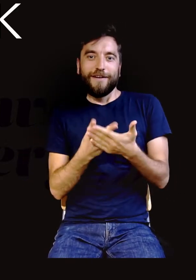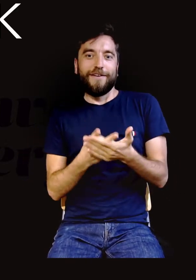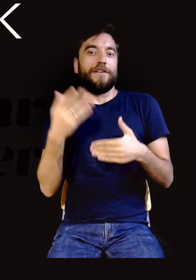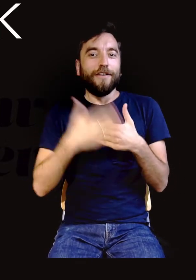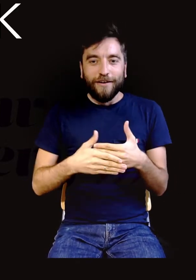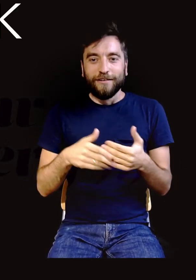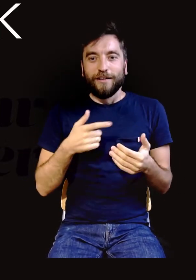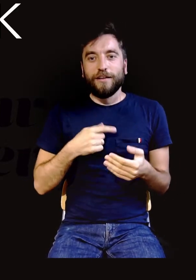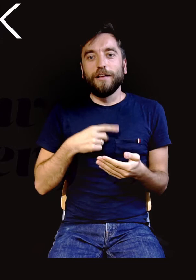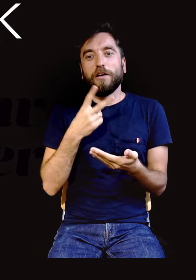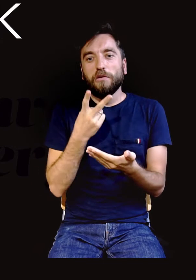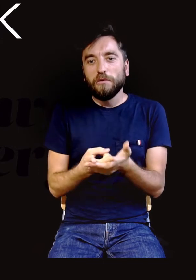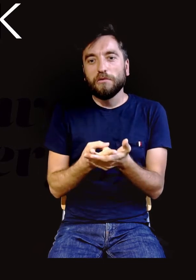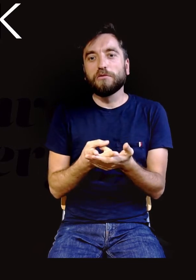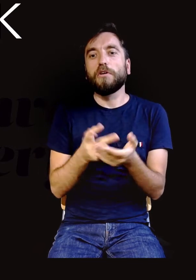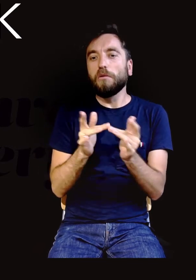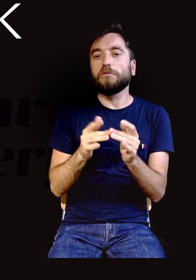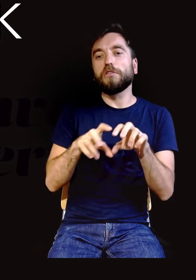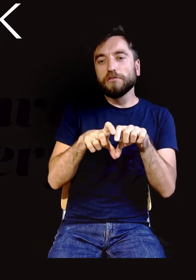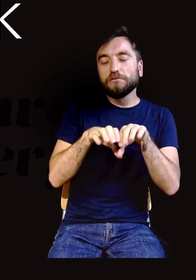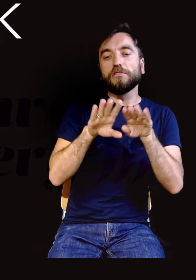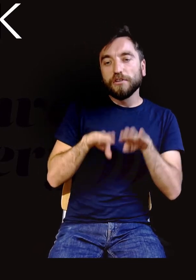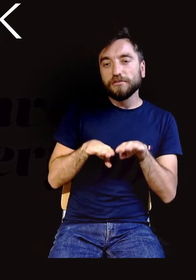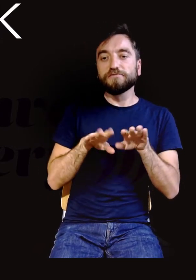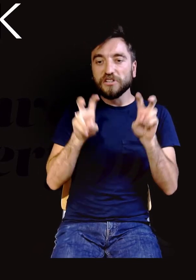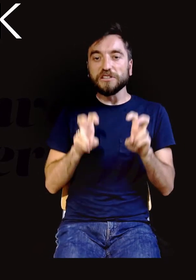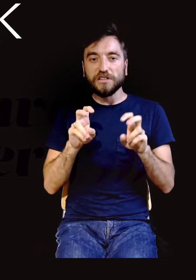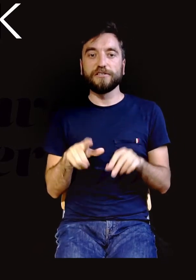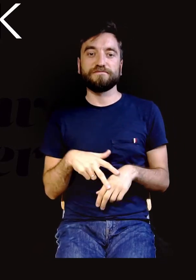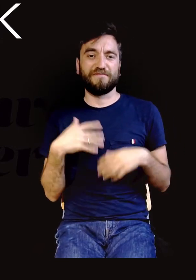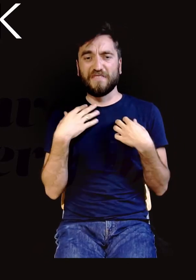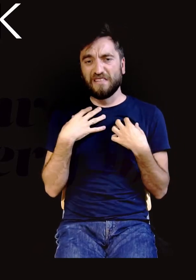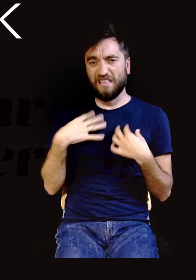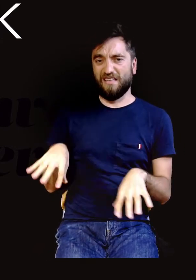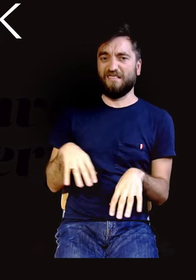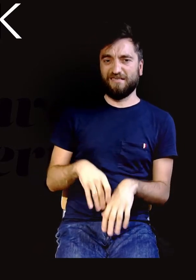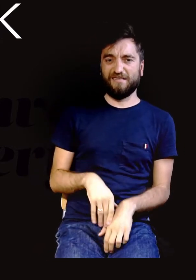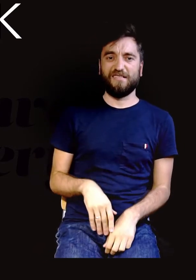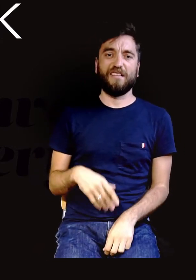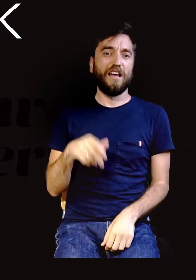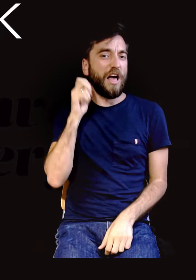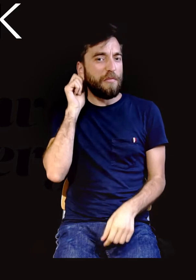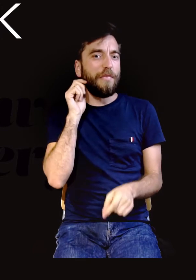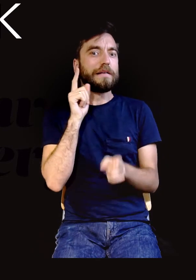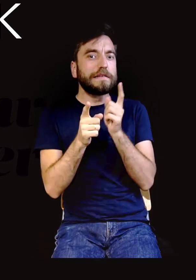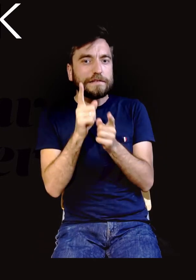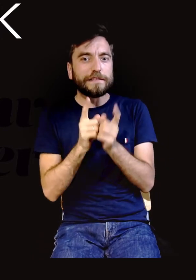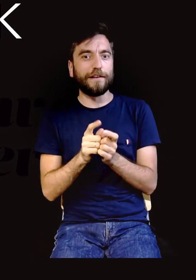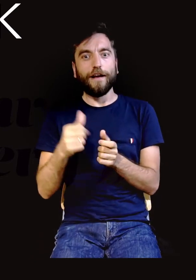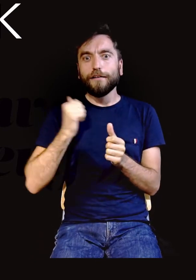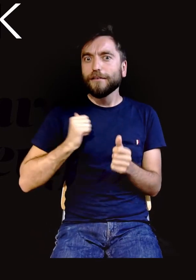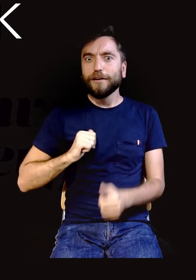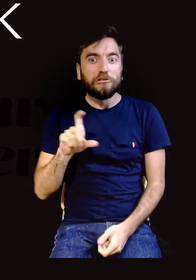A ja tak siadałam na brzegu tego łóżka i po prostu już czekałam, tylko nie mogłam się zebrać jakoś i zawsze panie